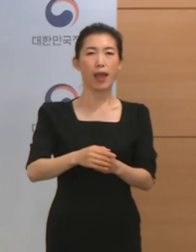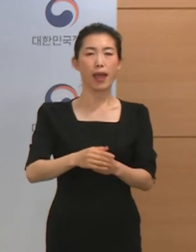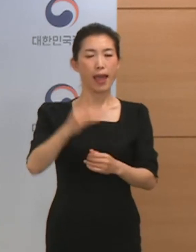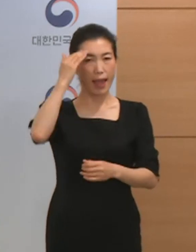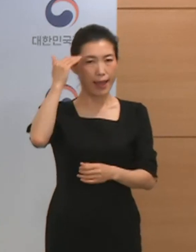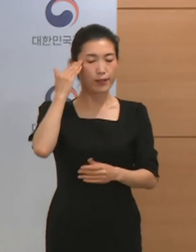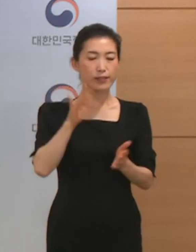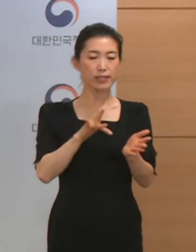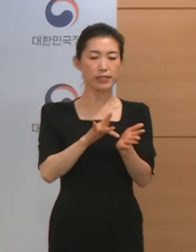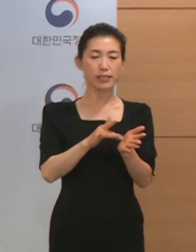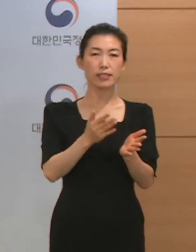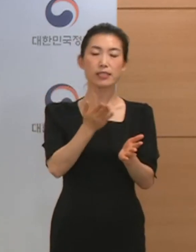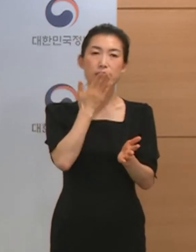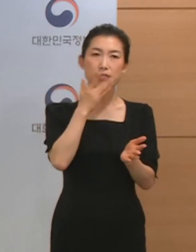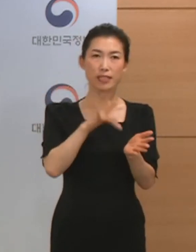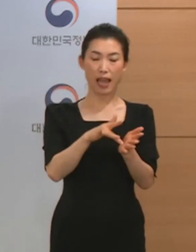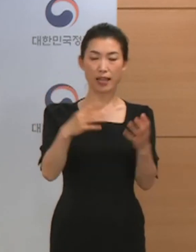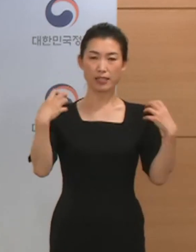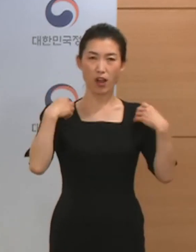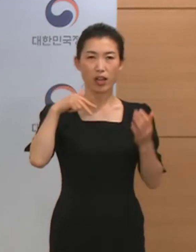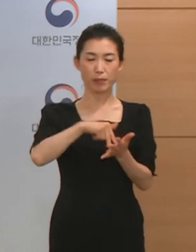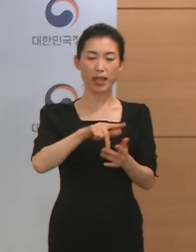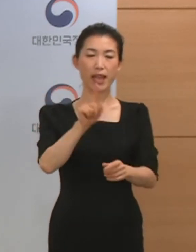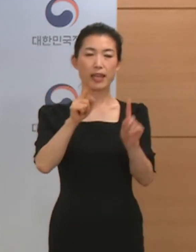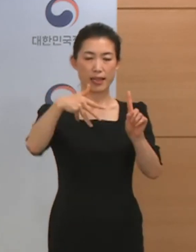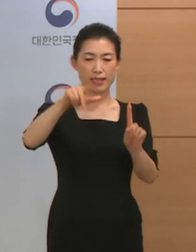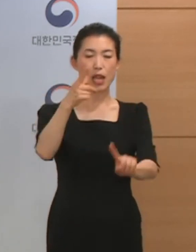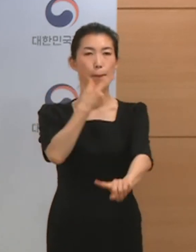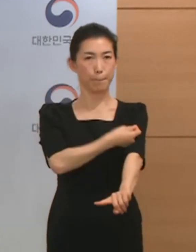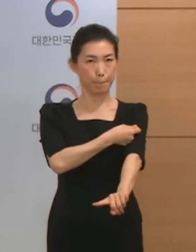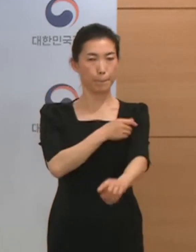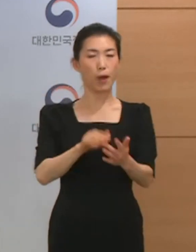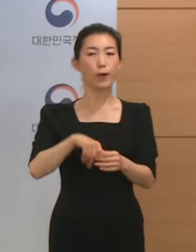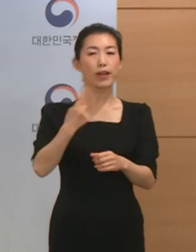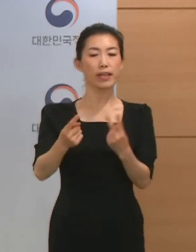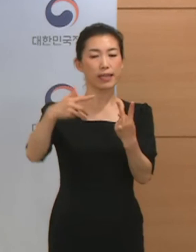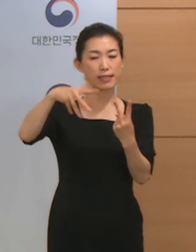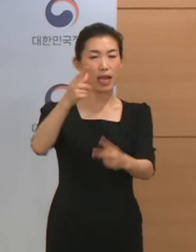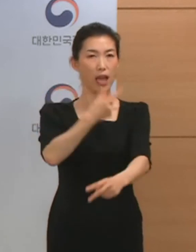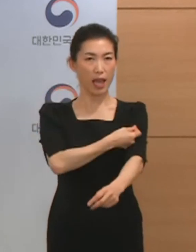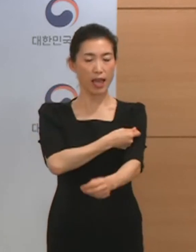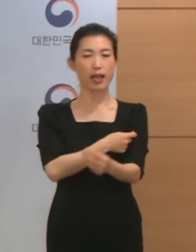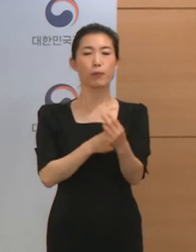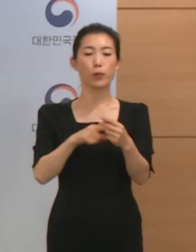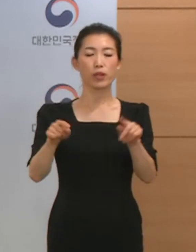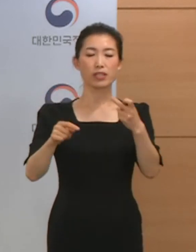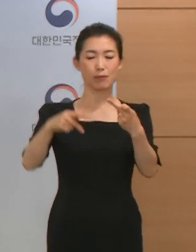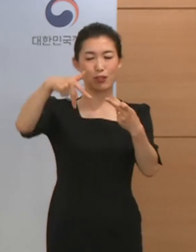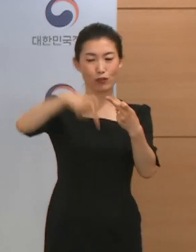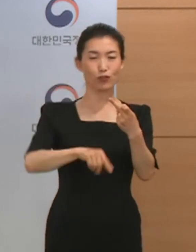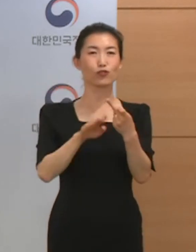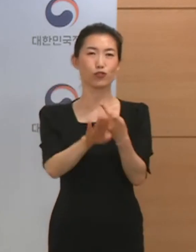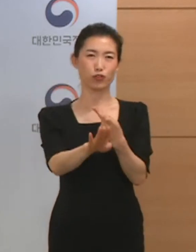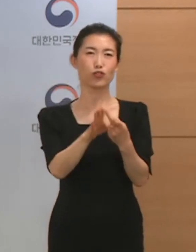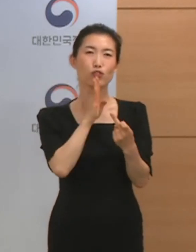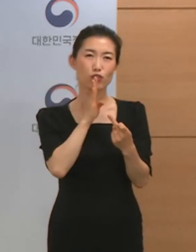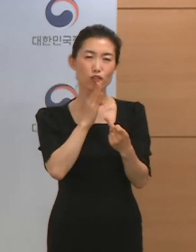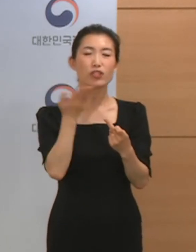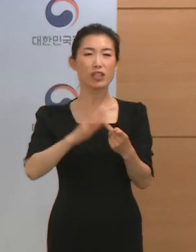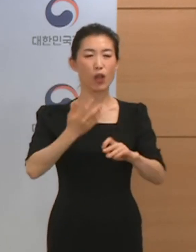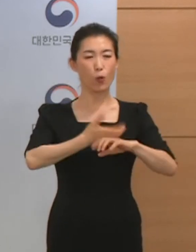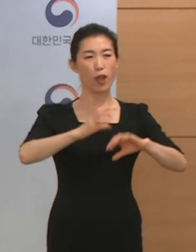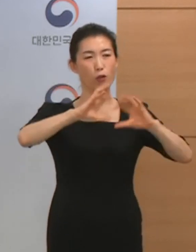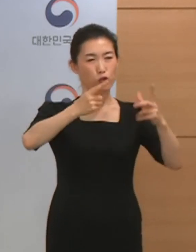식약처의 허가사항이나 해외에서의 이 우리 식약처와 유사한 기관들의 국가 승인 과정에서는 4주에서 한 12주